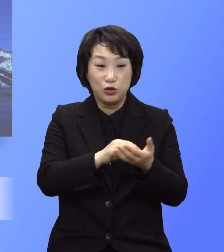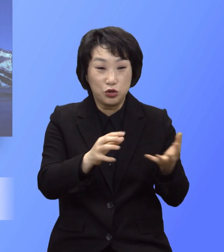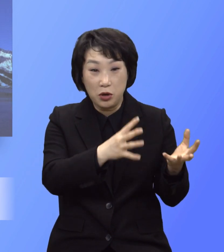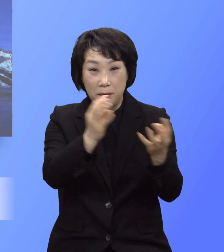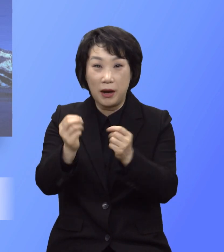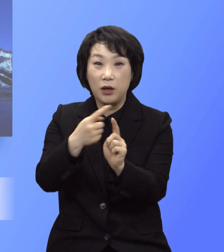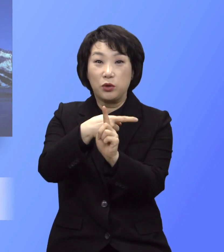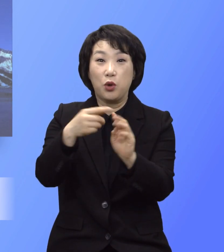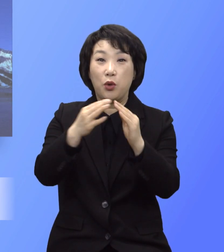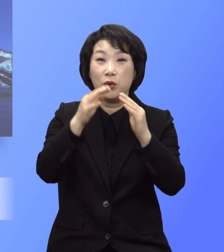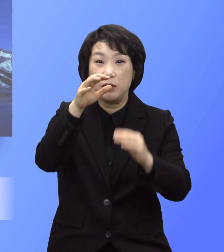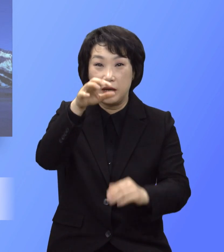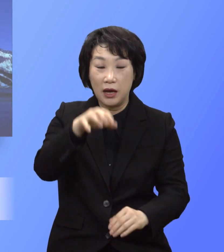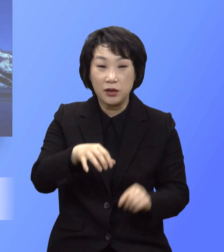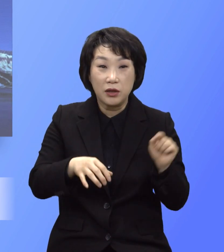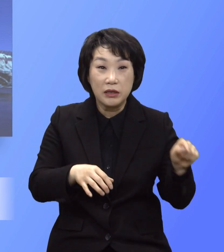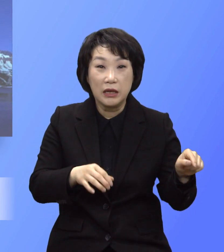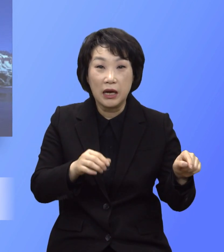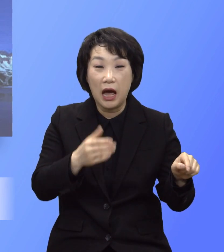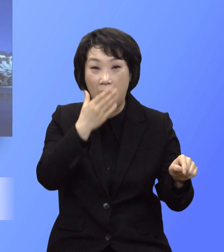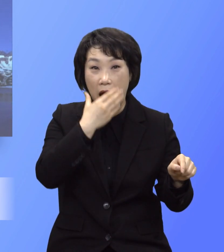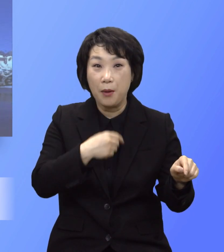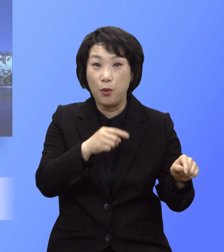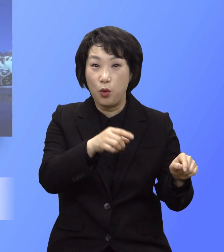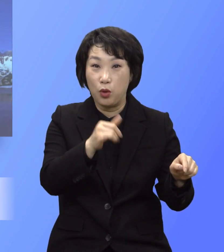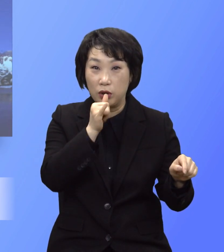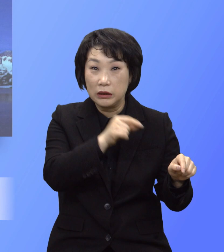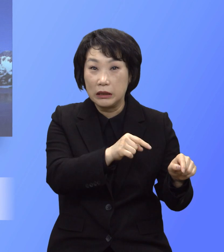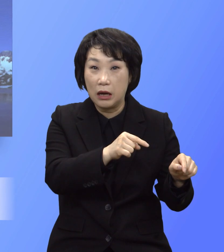교회들도 그것이 행복하다고